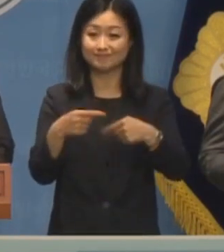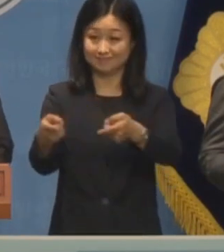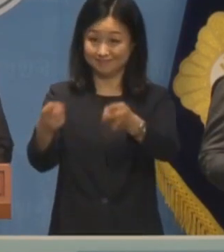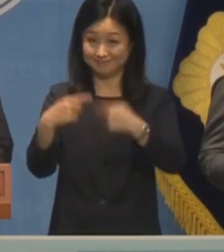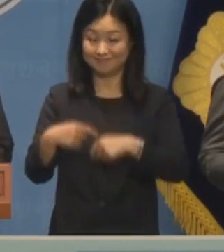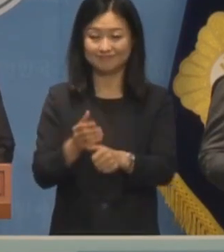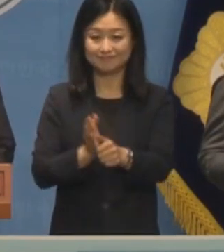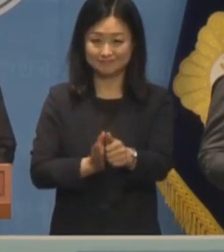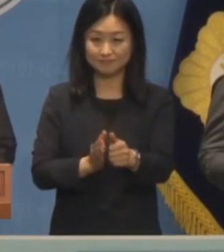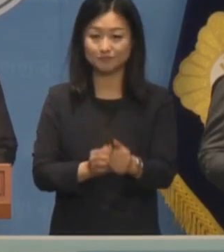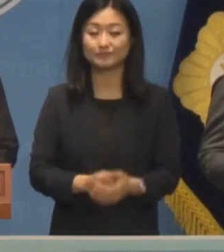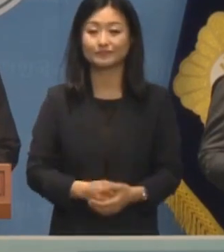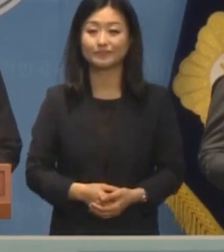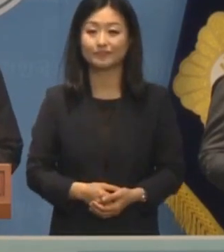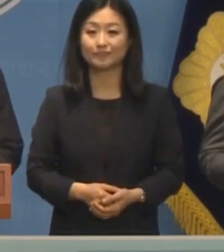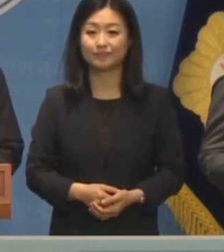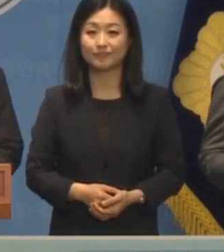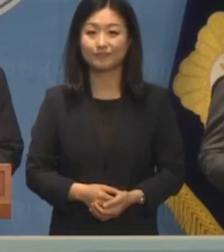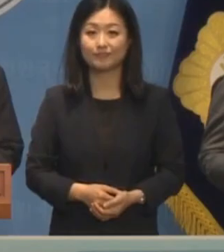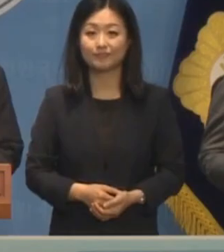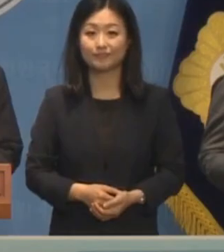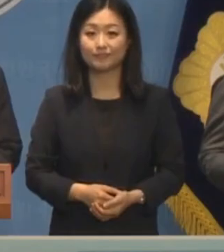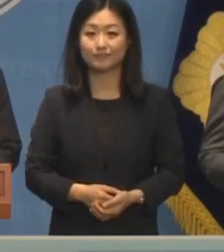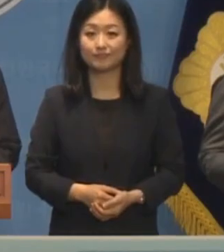적극적인 참여를 요청드리겠습니다.